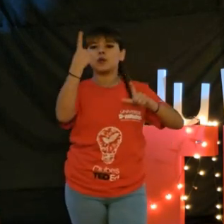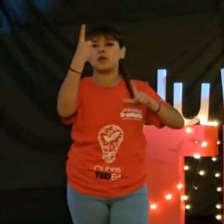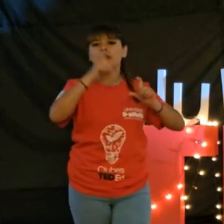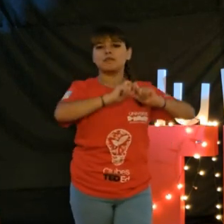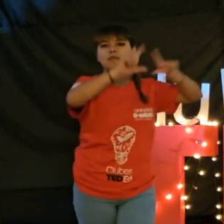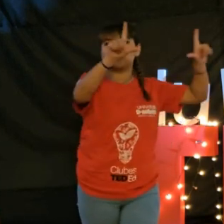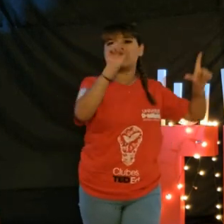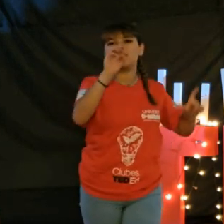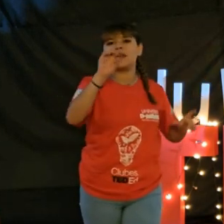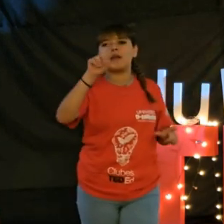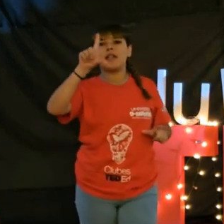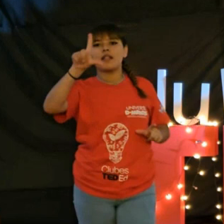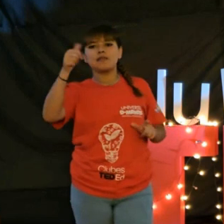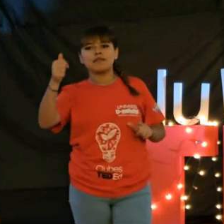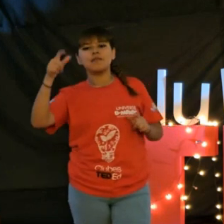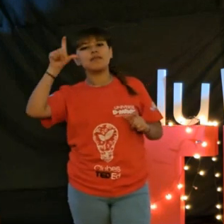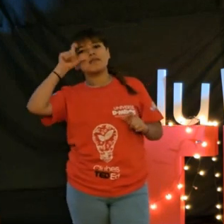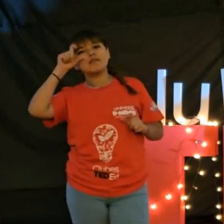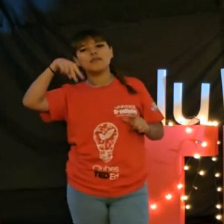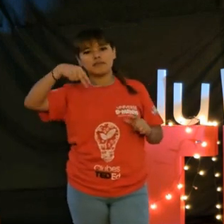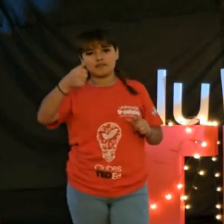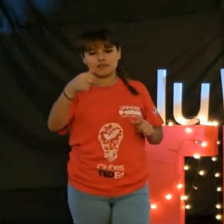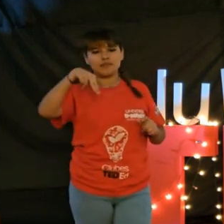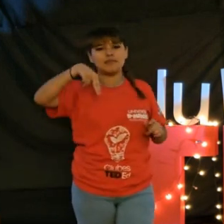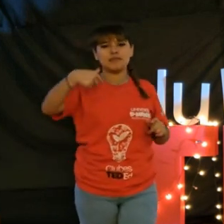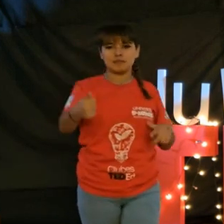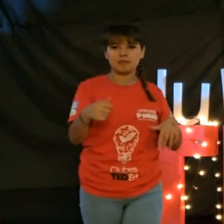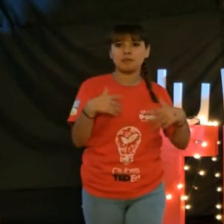Hay un cuadro muy famoso que se llama Delana.